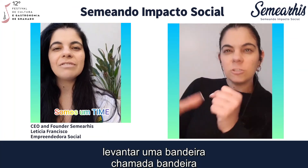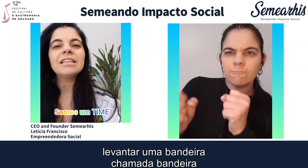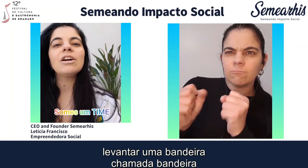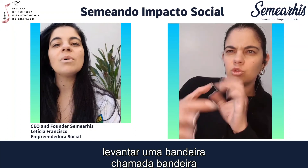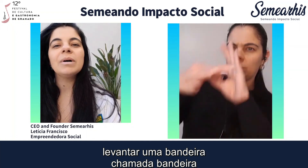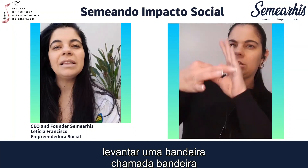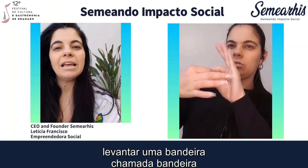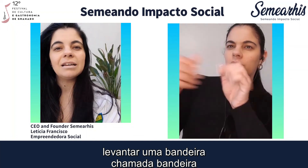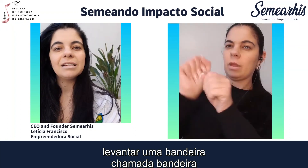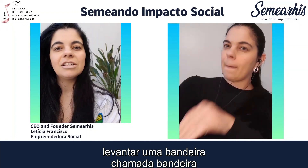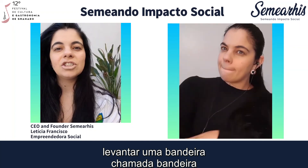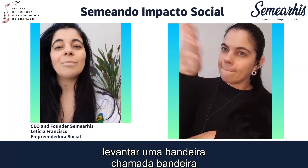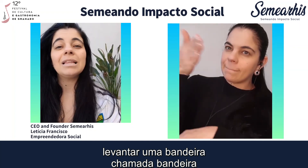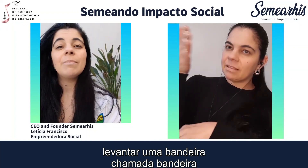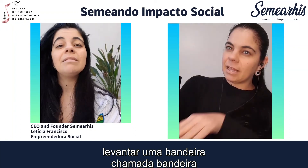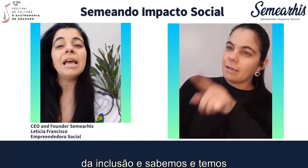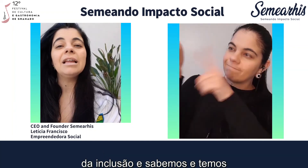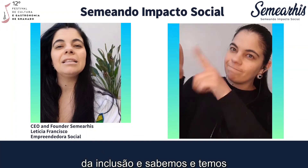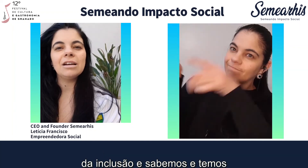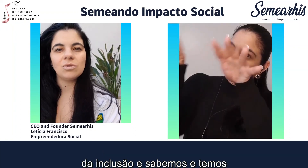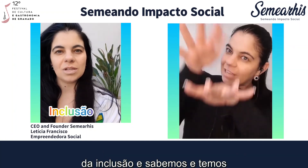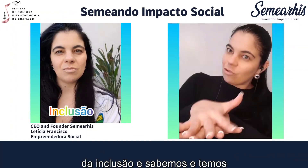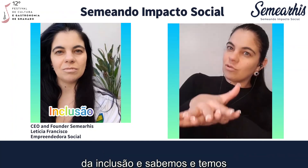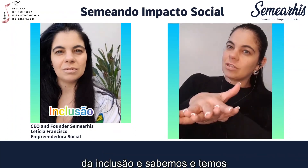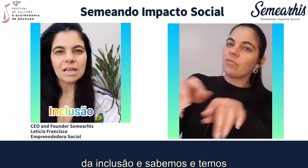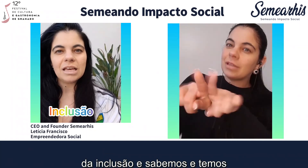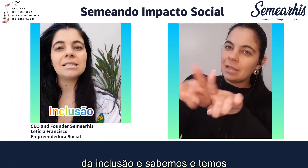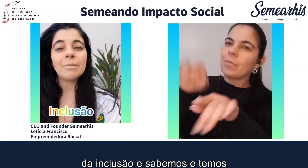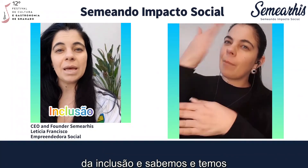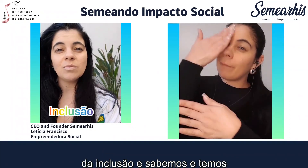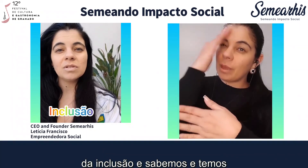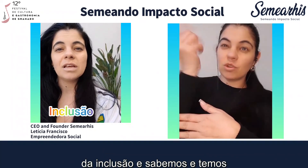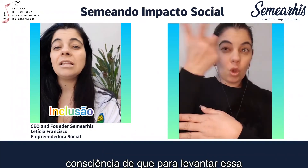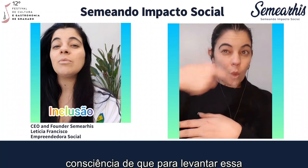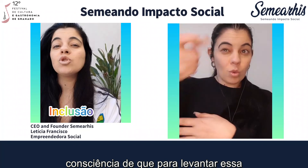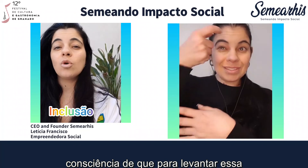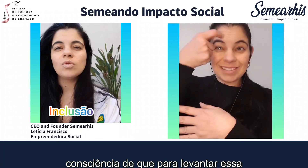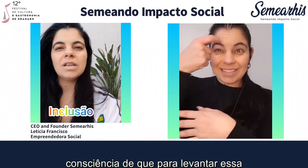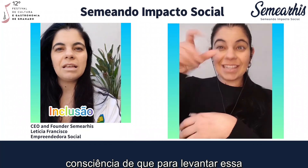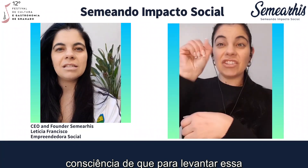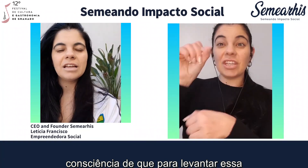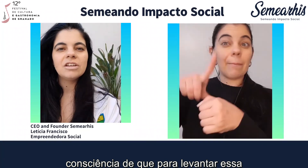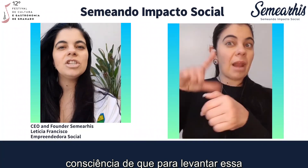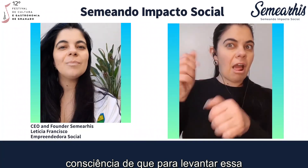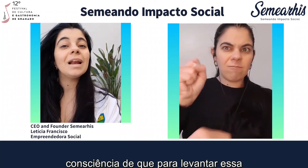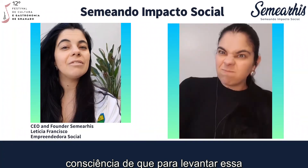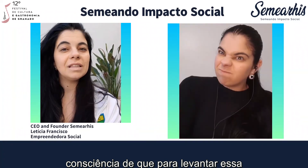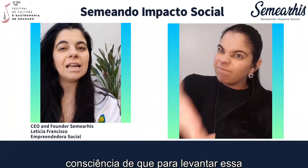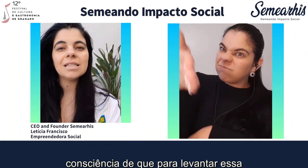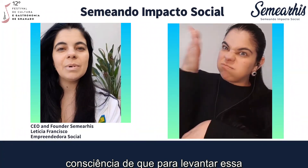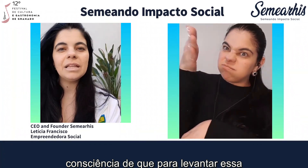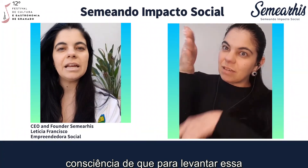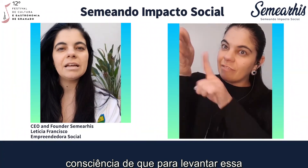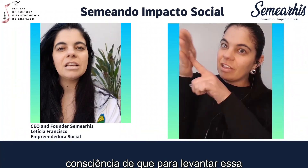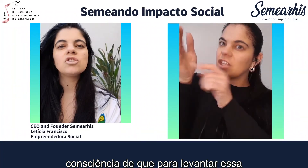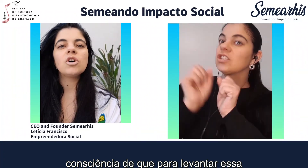a levantar uma bandeira chamada Bandeira da Inclusão. E sabemos e temos consciência de que para levantar